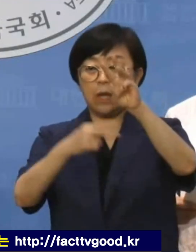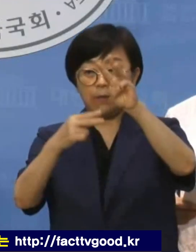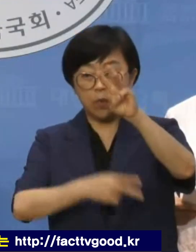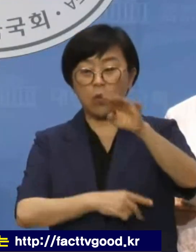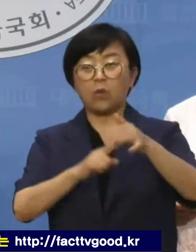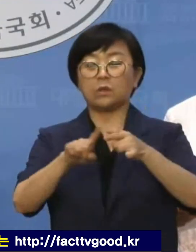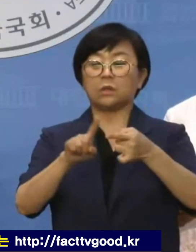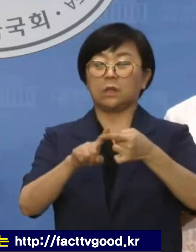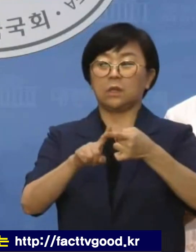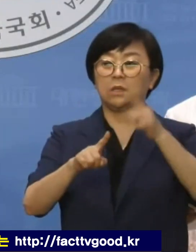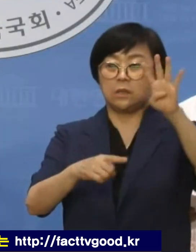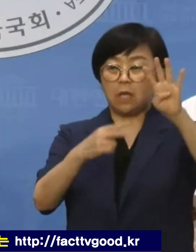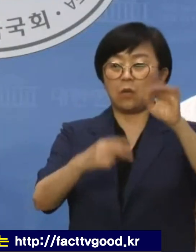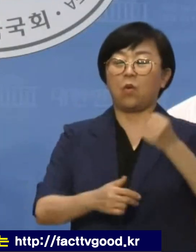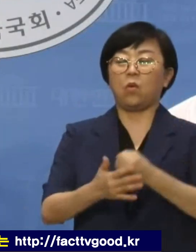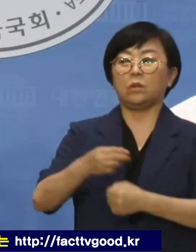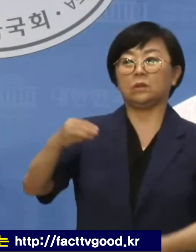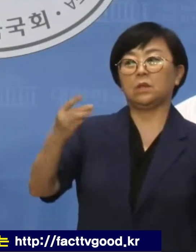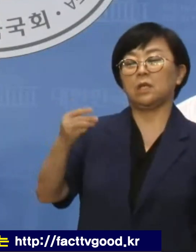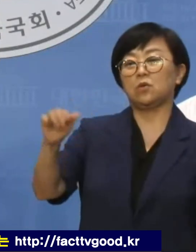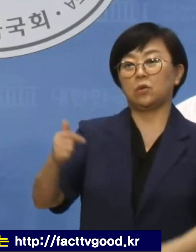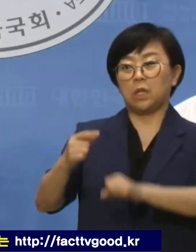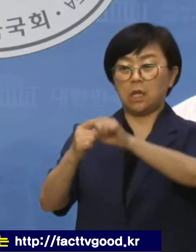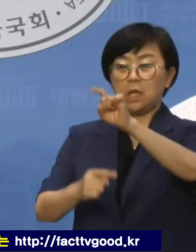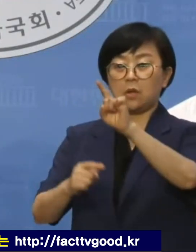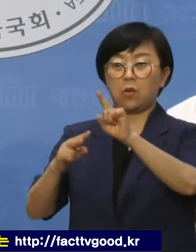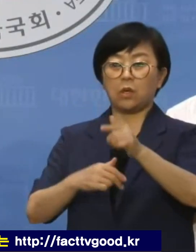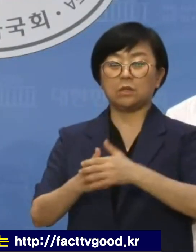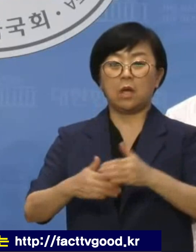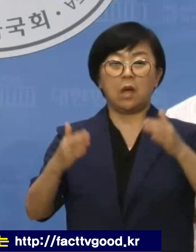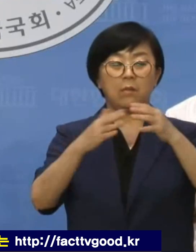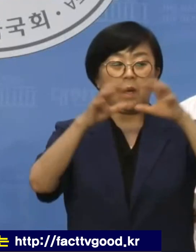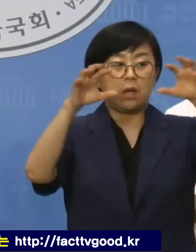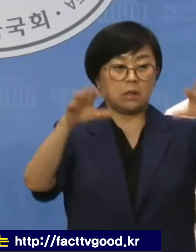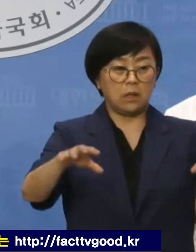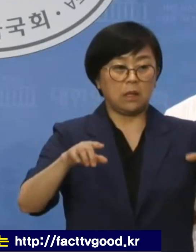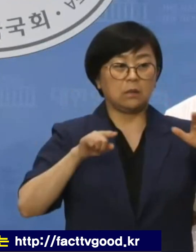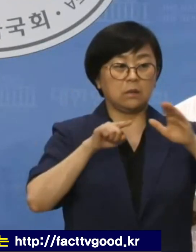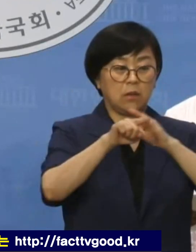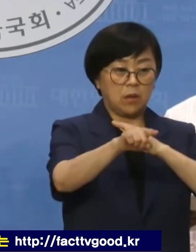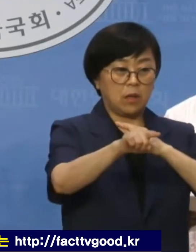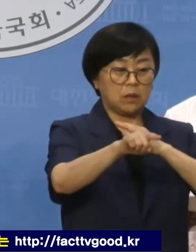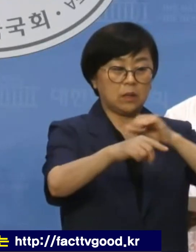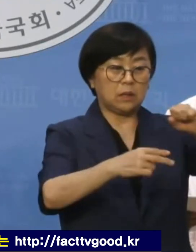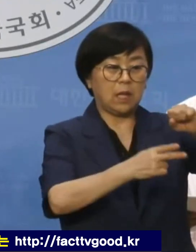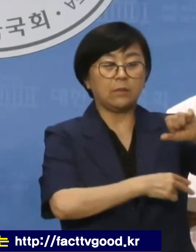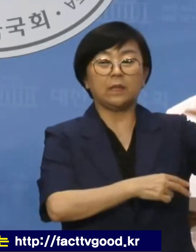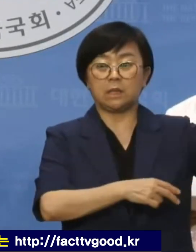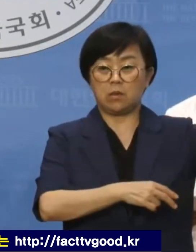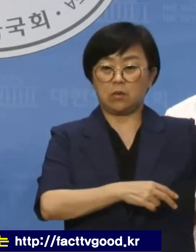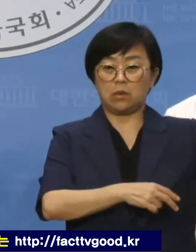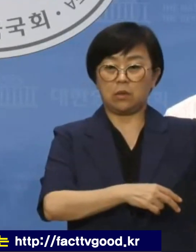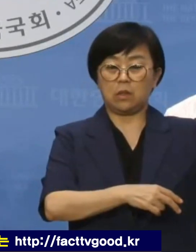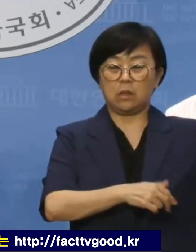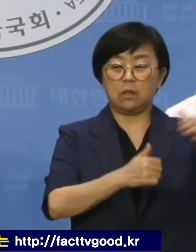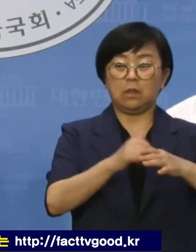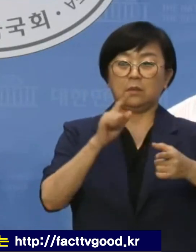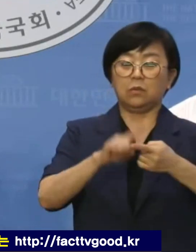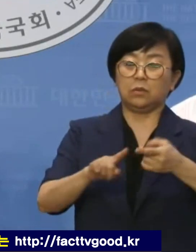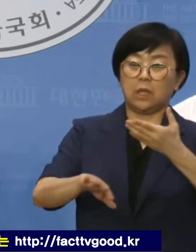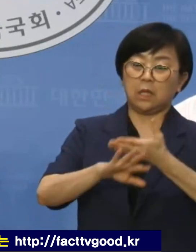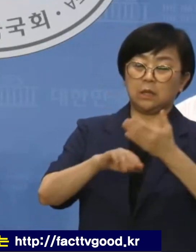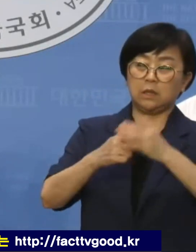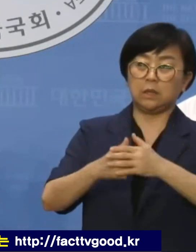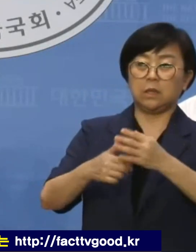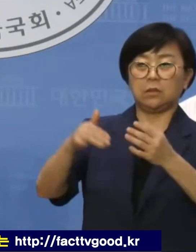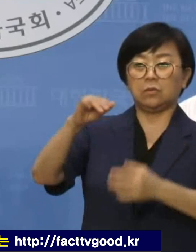4교 그리고 태촌 1교까지 마을에 진입하는 도로에 놓이는 다리만 5개, 그리고 경안천을 건너는 태촌